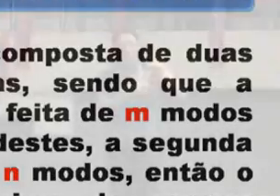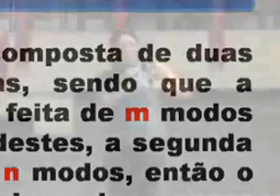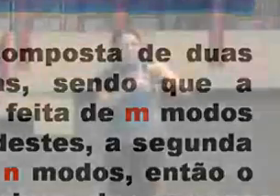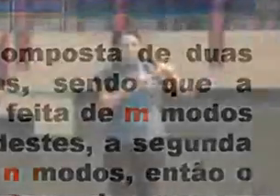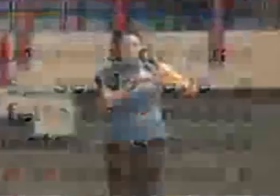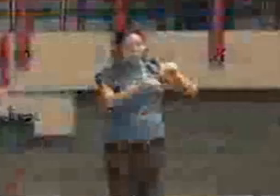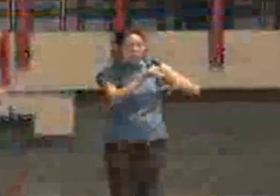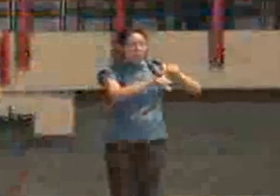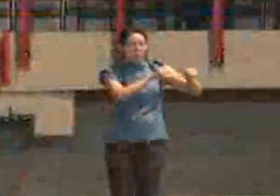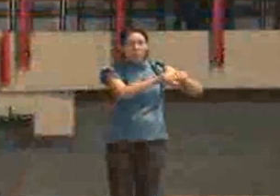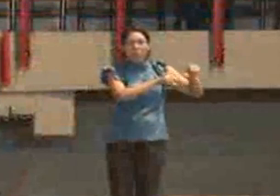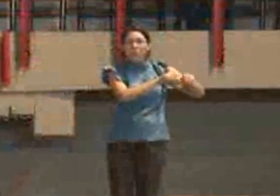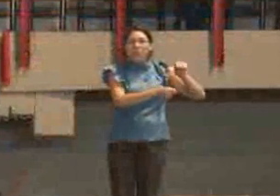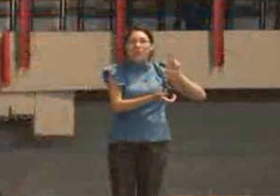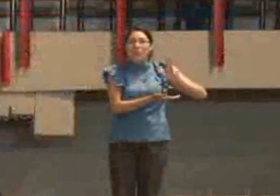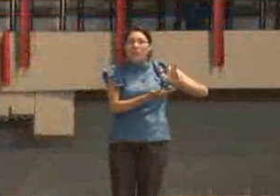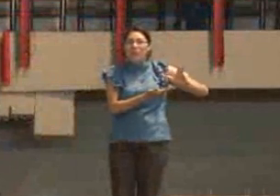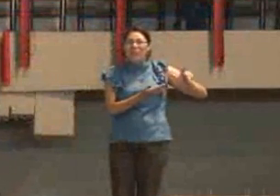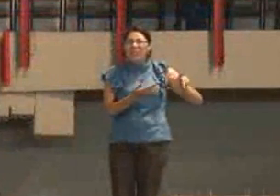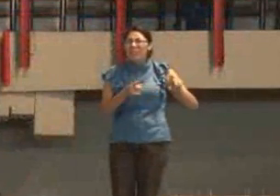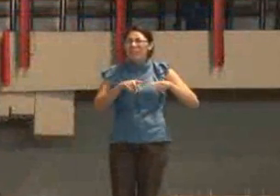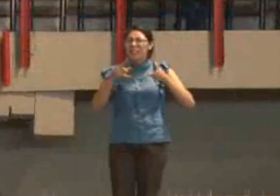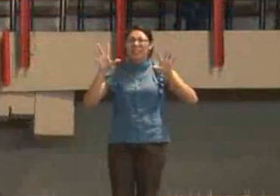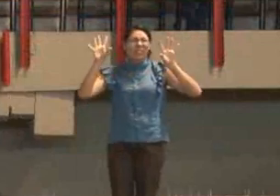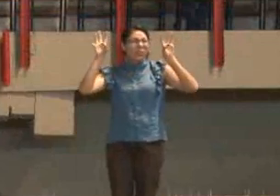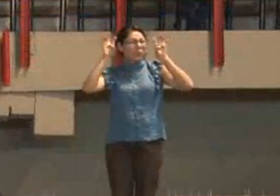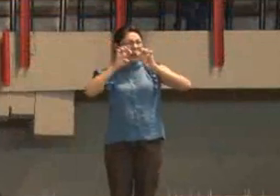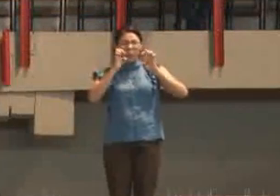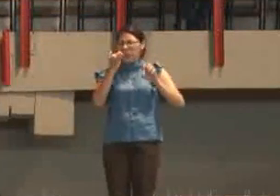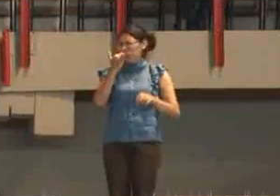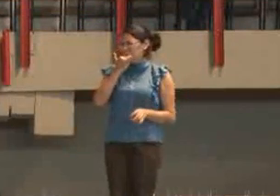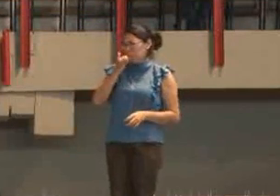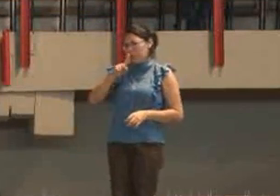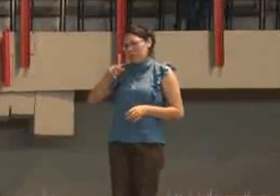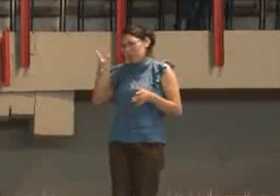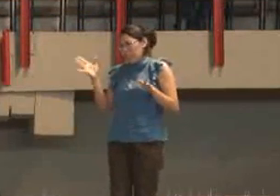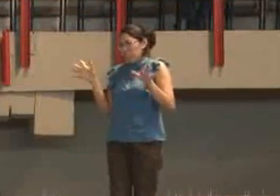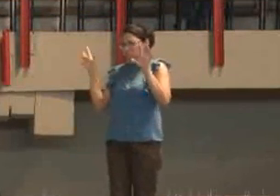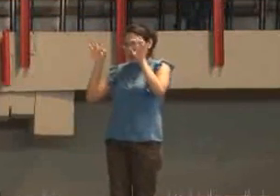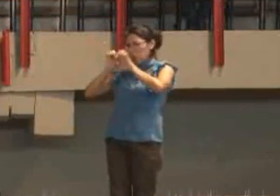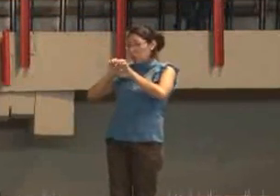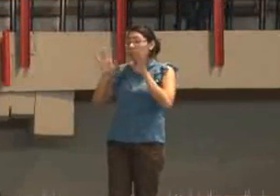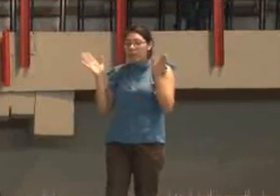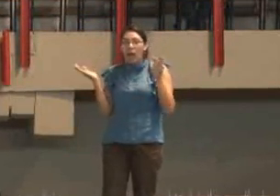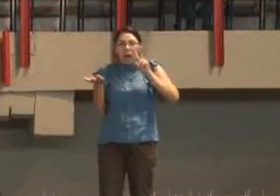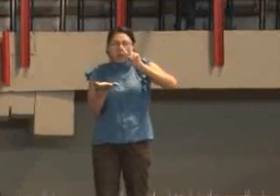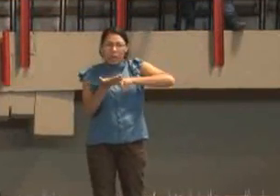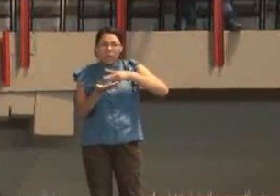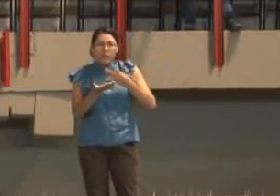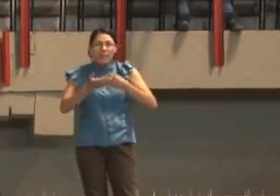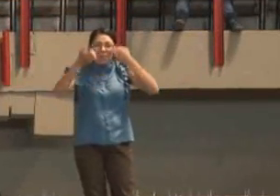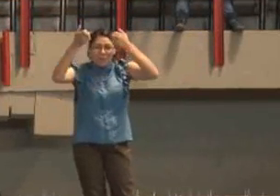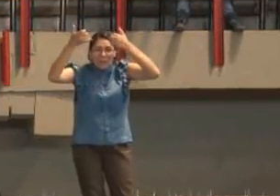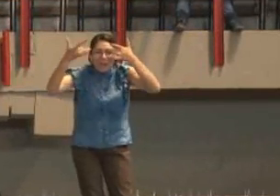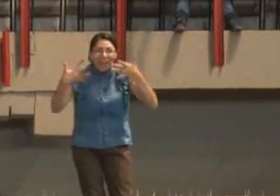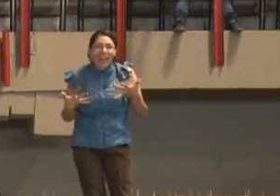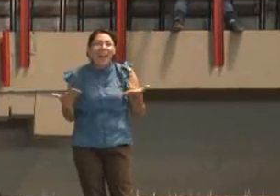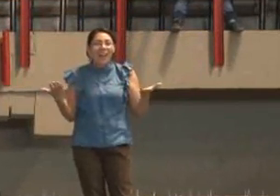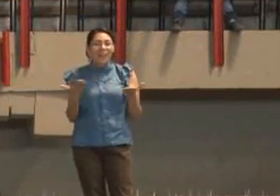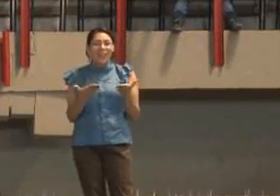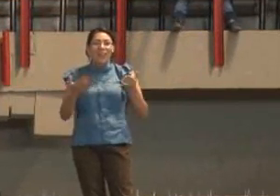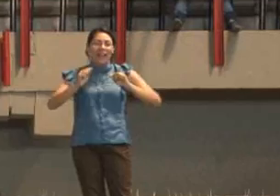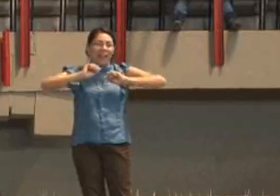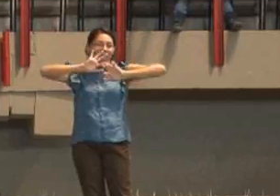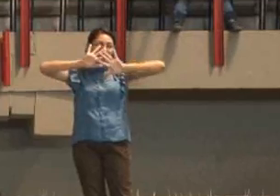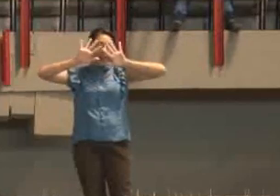N vezes N. Alexandre, eu não entendi absolutamente nada. Tudo bem, vamos traduzir isso aqui para o português. Se a gente for